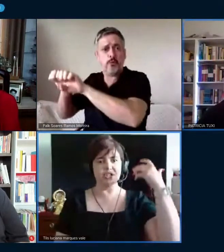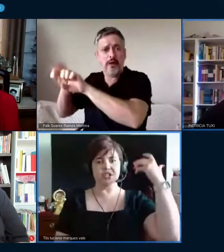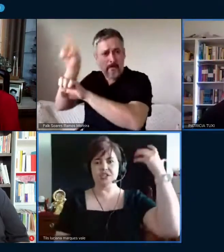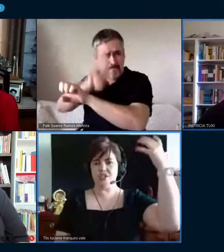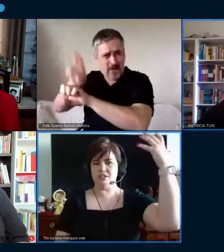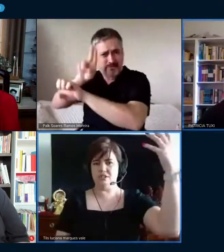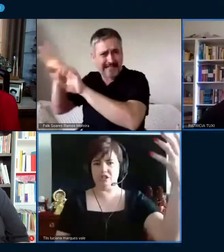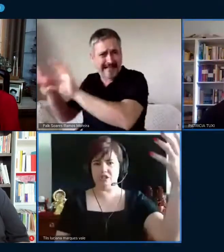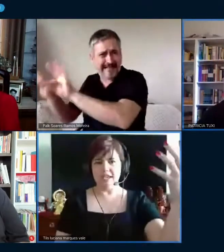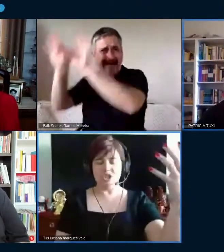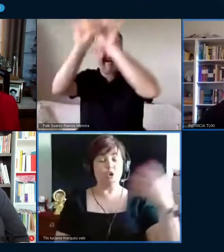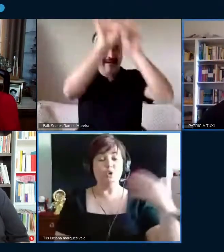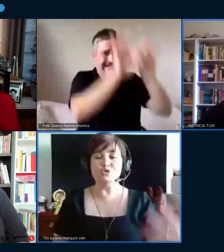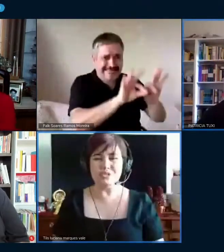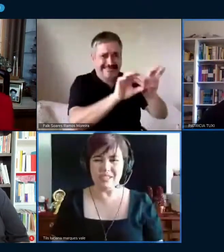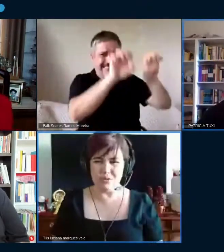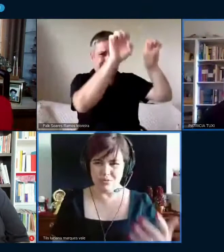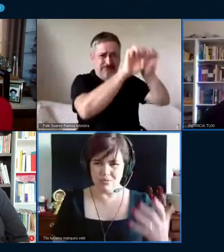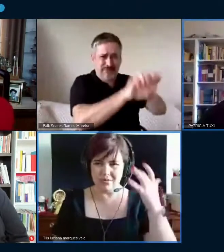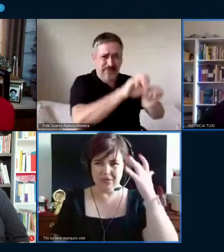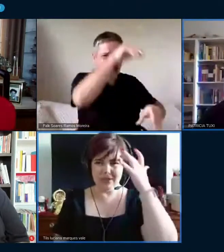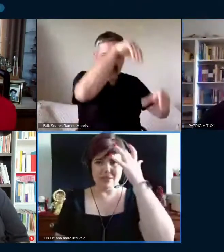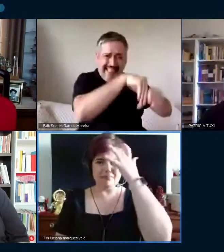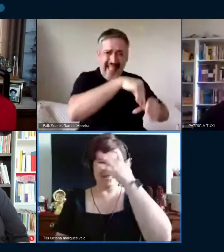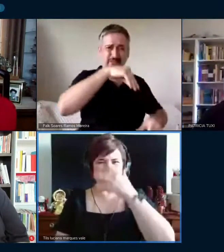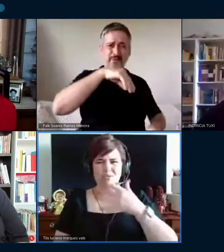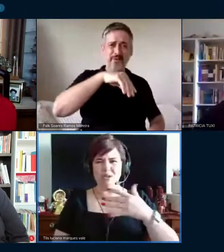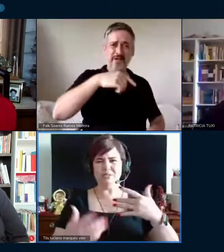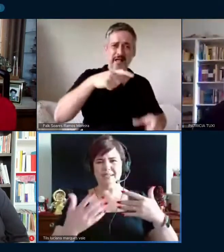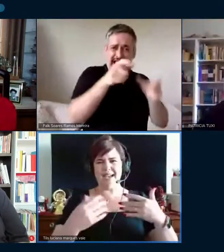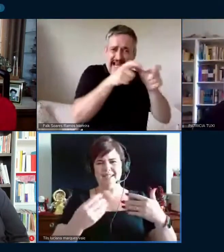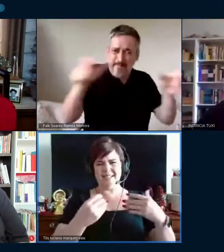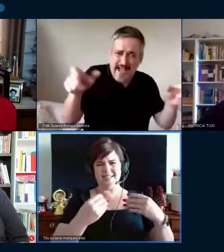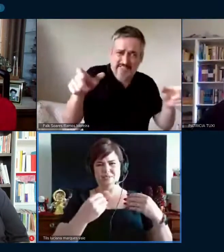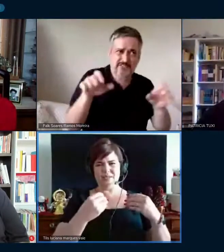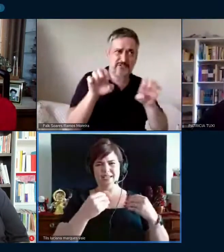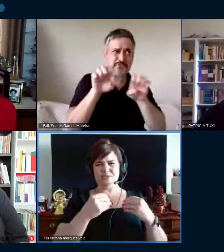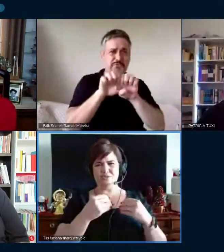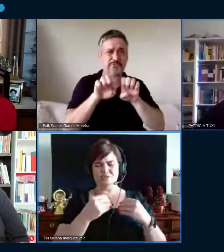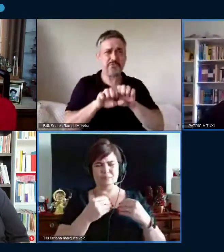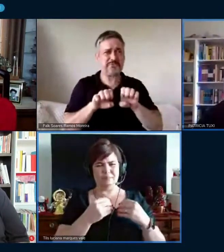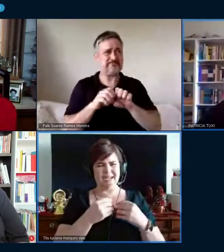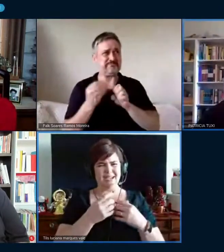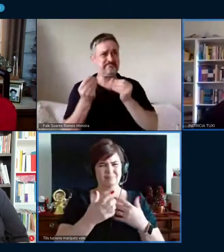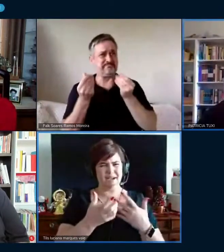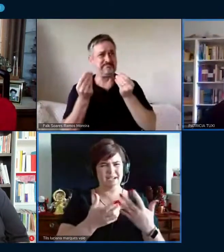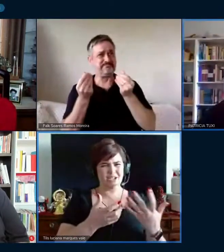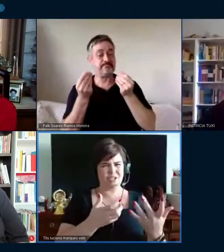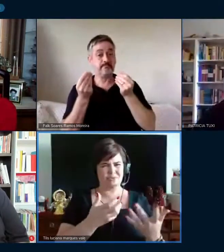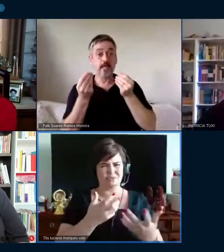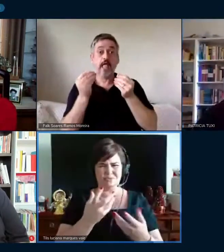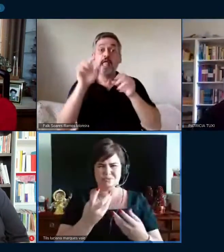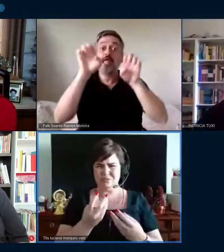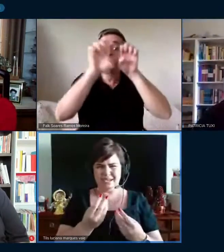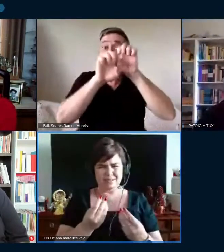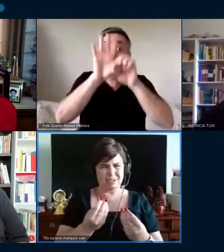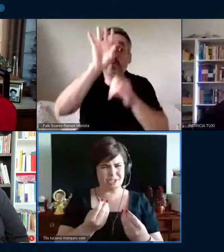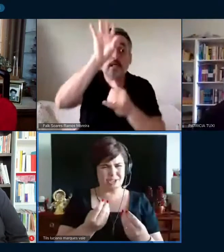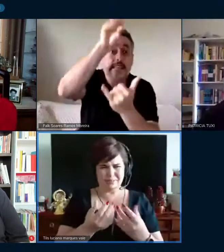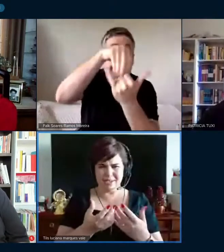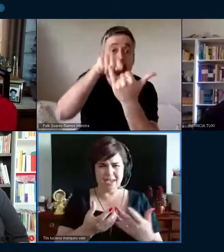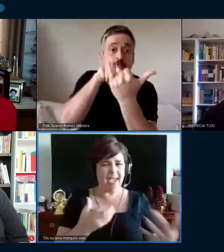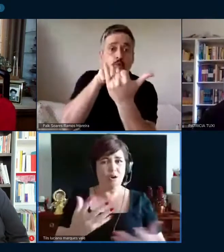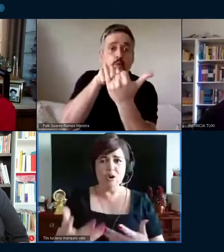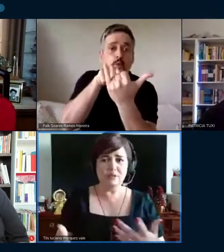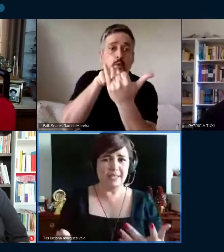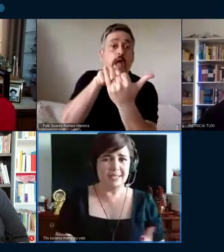viga, de construção. Mas aí, quando traz a questão da estrutura para gramática, estrutura